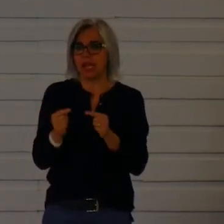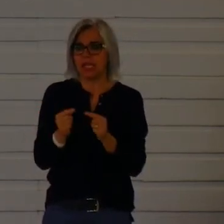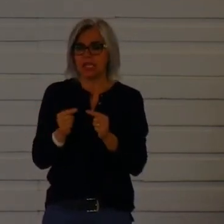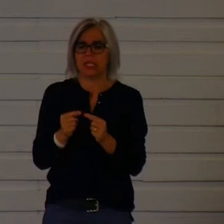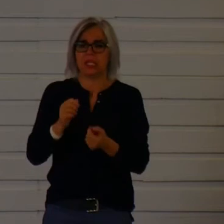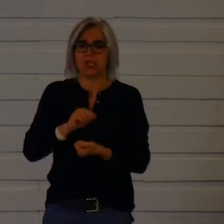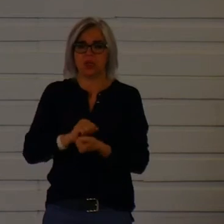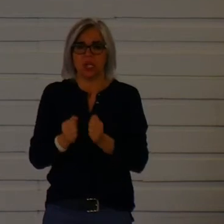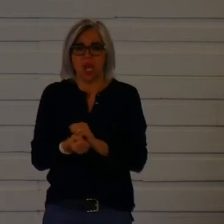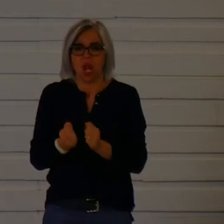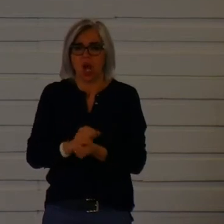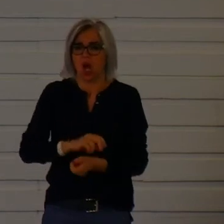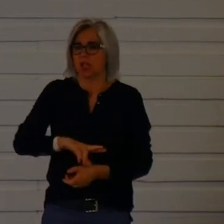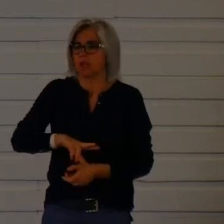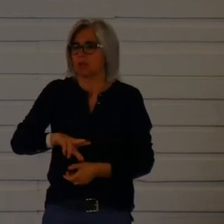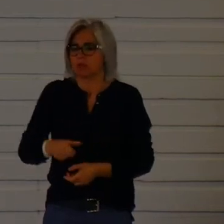nostri occhi.